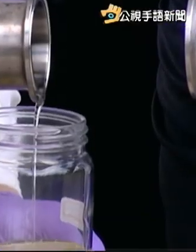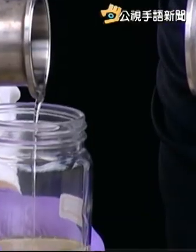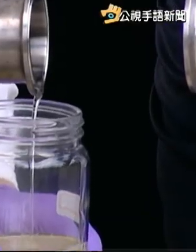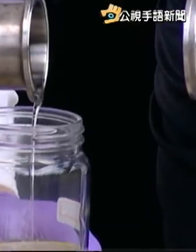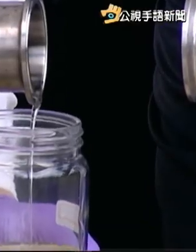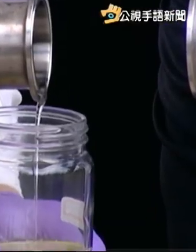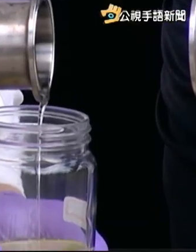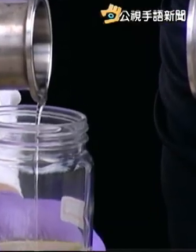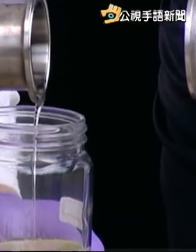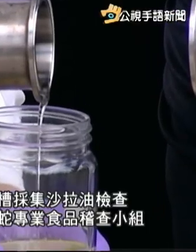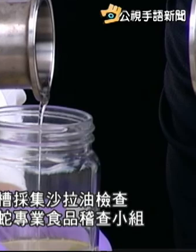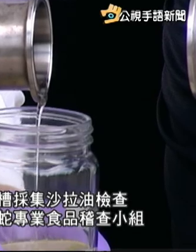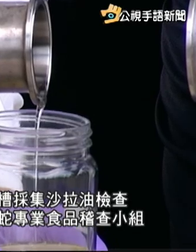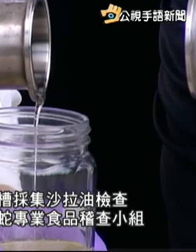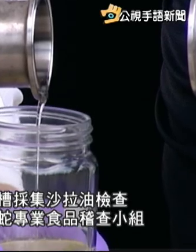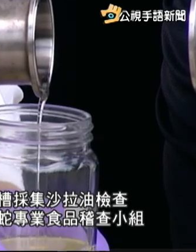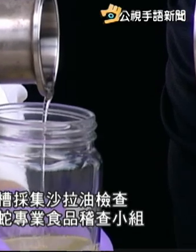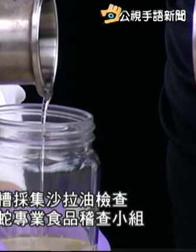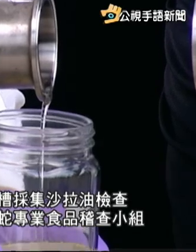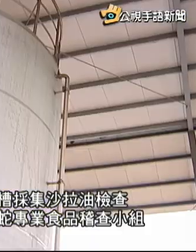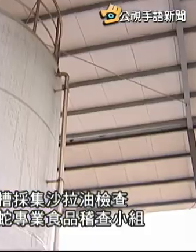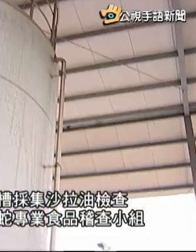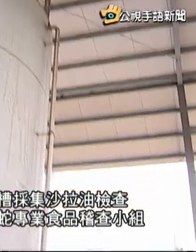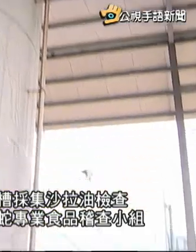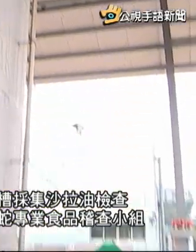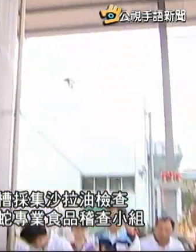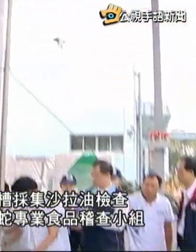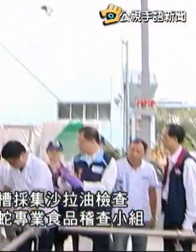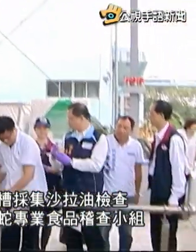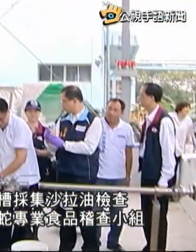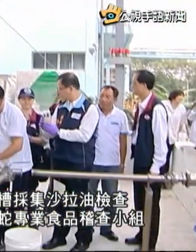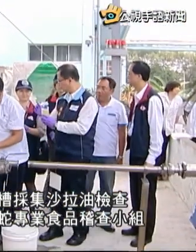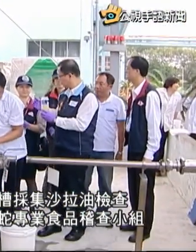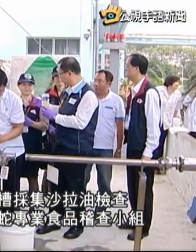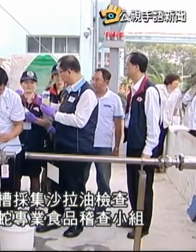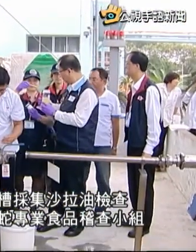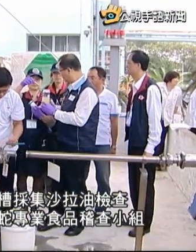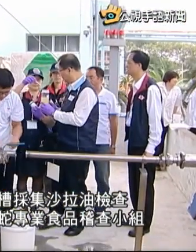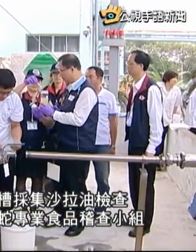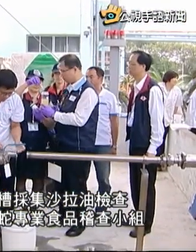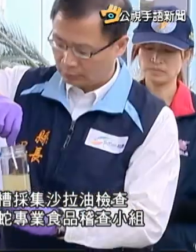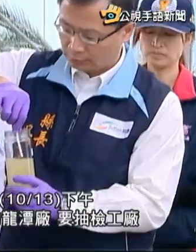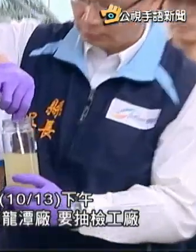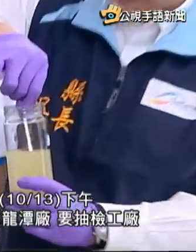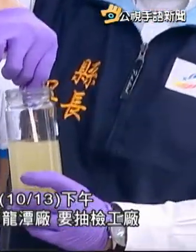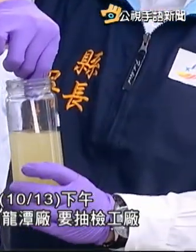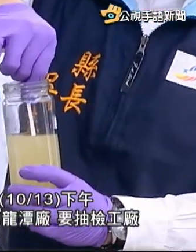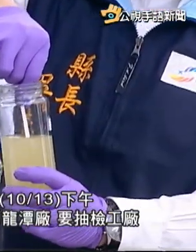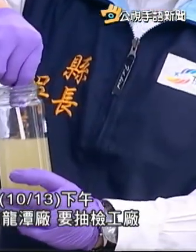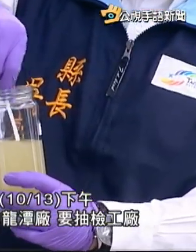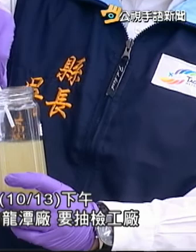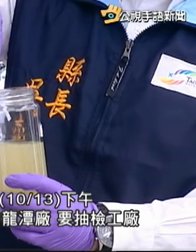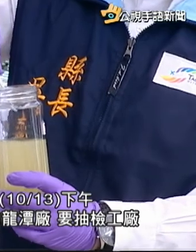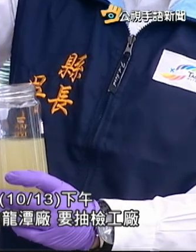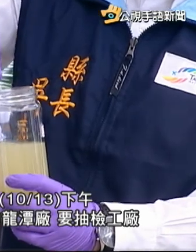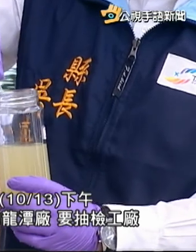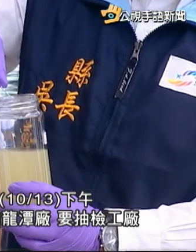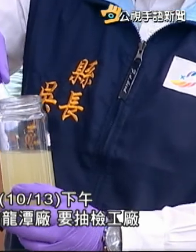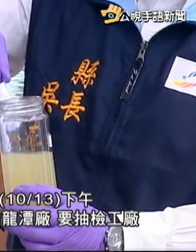从大型油槽采集沙拉油检查，桃园县眼镜蛇专业食品稽查小组今天下午突击味全的龙潭厂，要